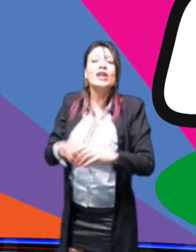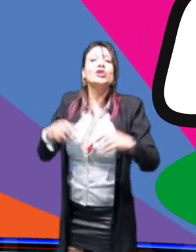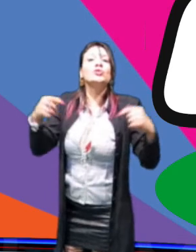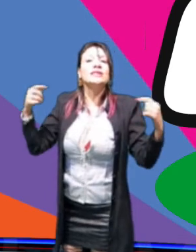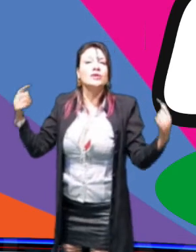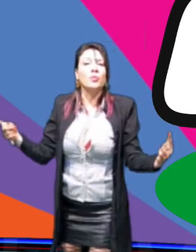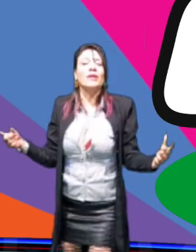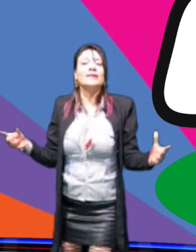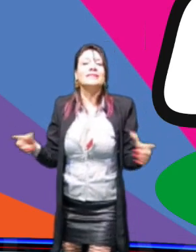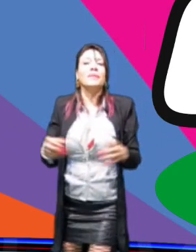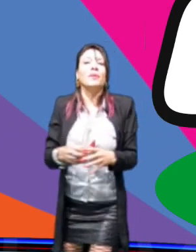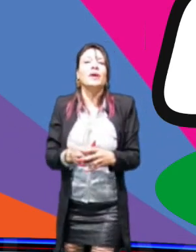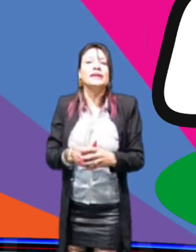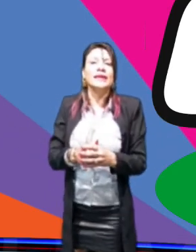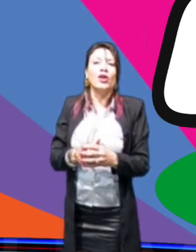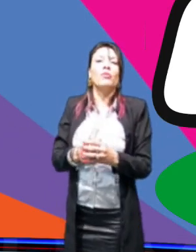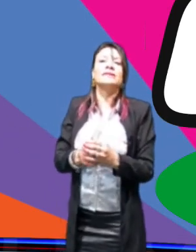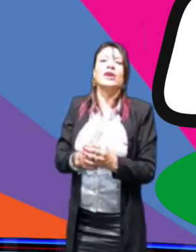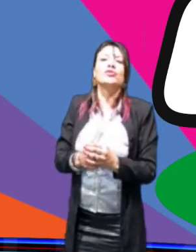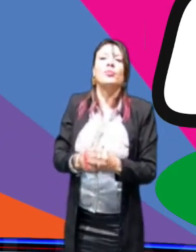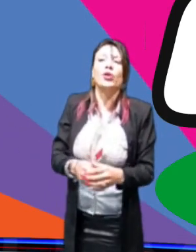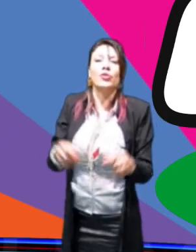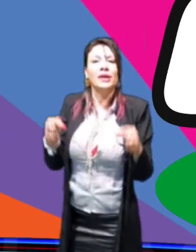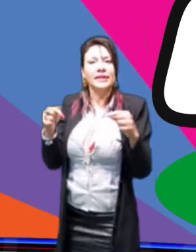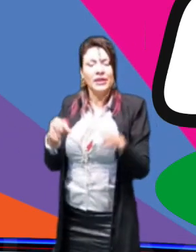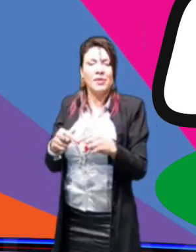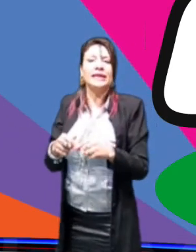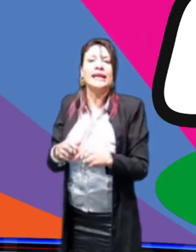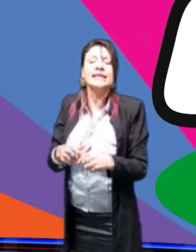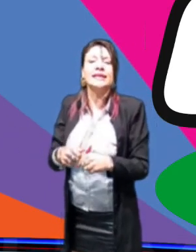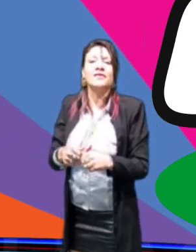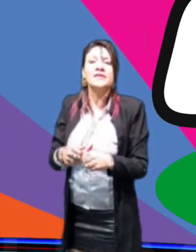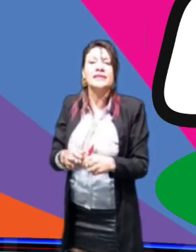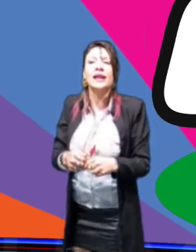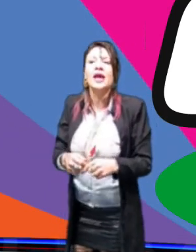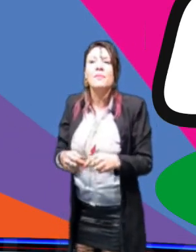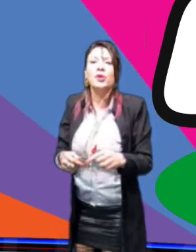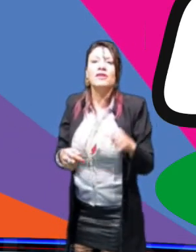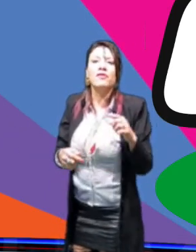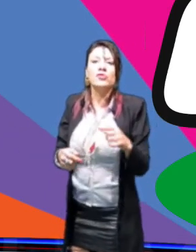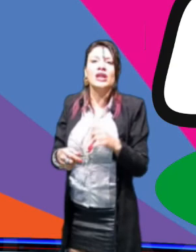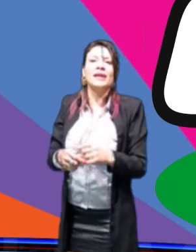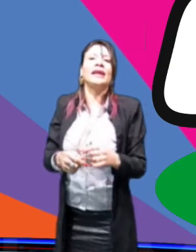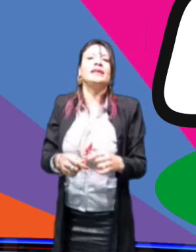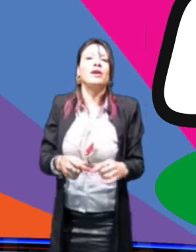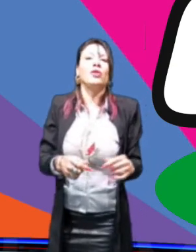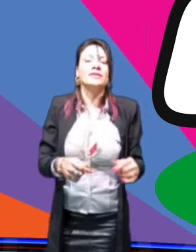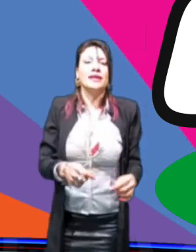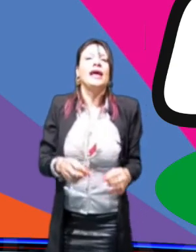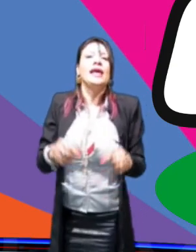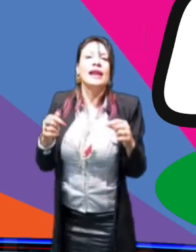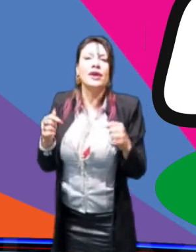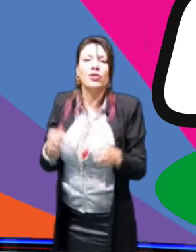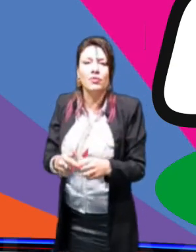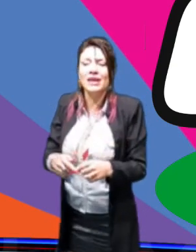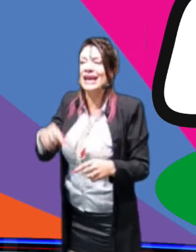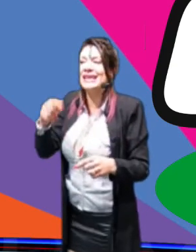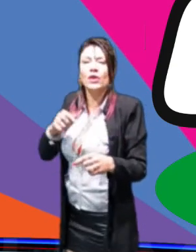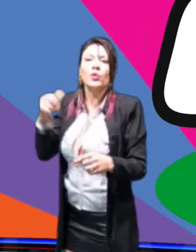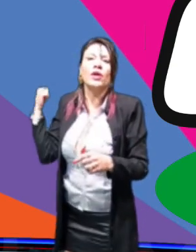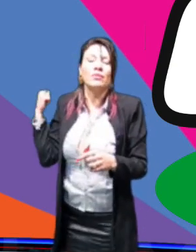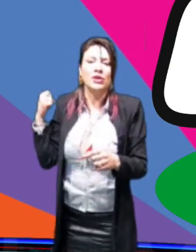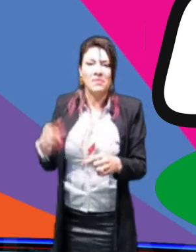los sucesivos programas siempre voy a intentar conversarlos un poco sobre este tema de la inteligencia artificial, porque influye de manera activa en lo que sería la economía y